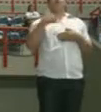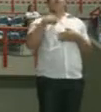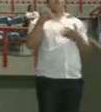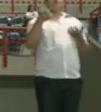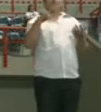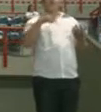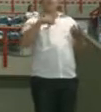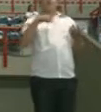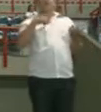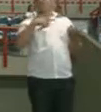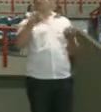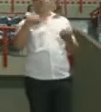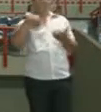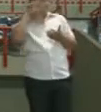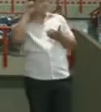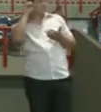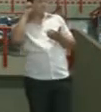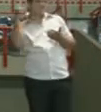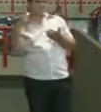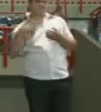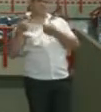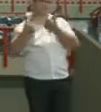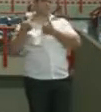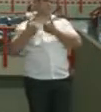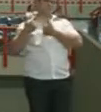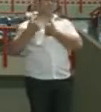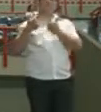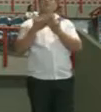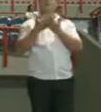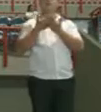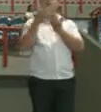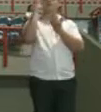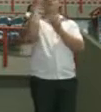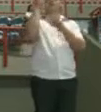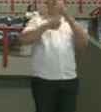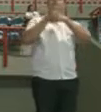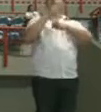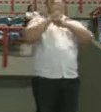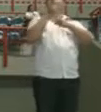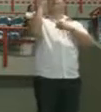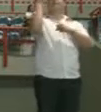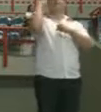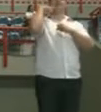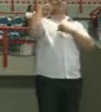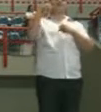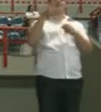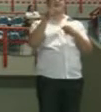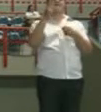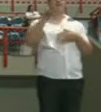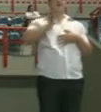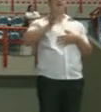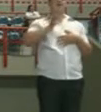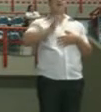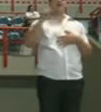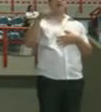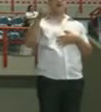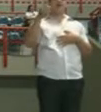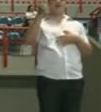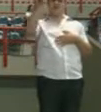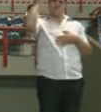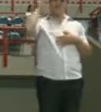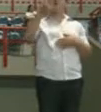o Miquiles, e ele falando aí da aula dele anterior, e falando quem tinha poder naquela época, hein? Na aula dele aqui anterior, quem